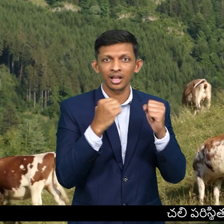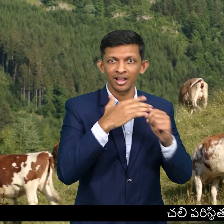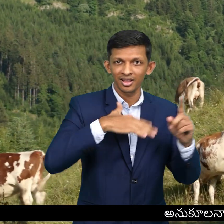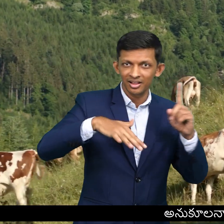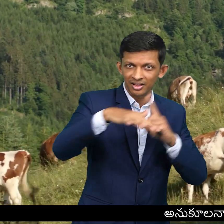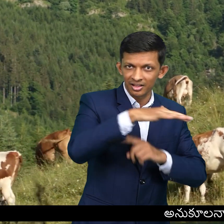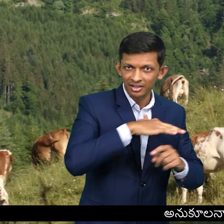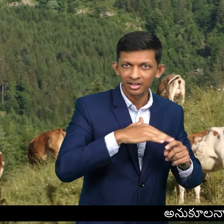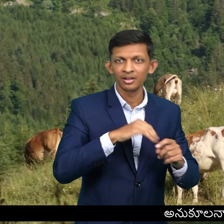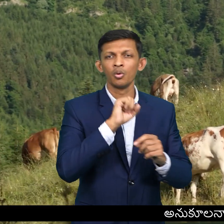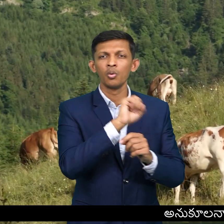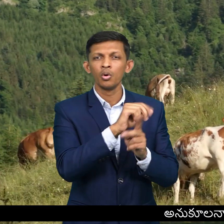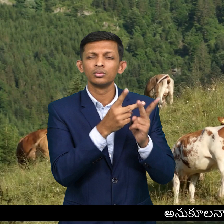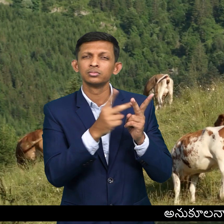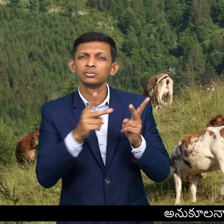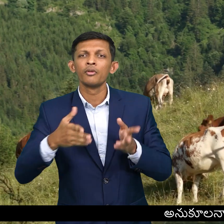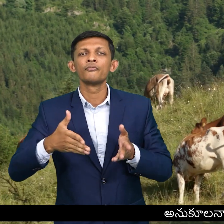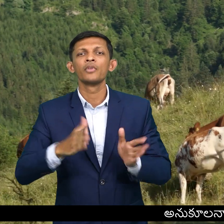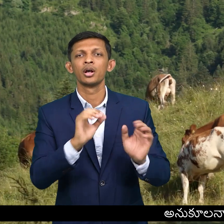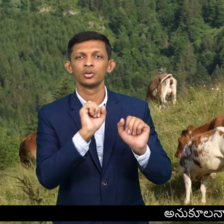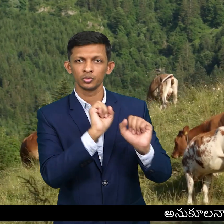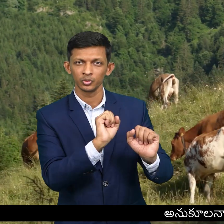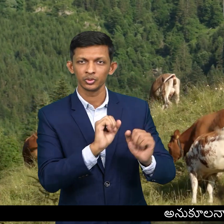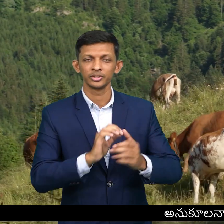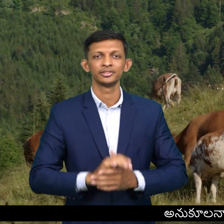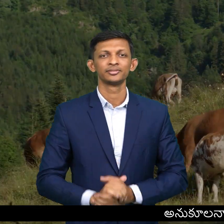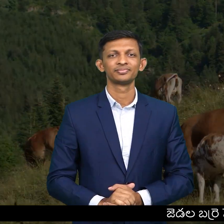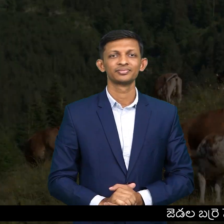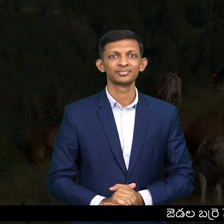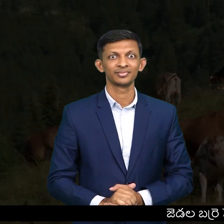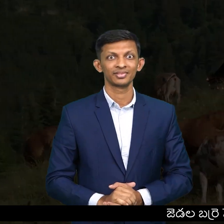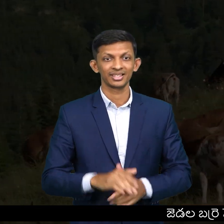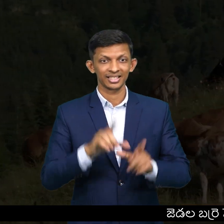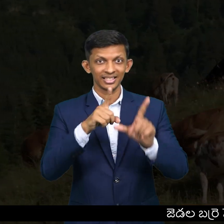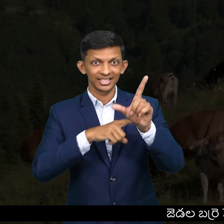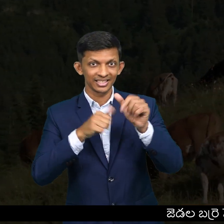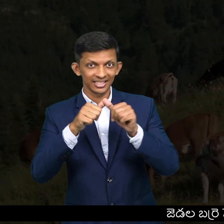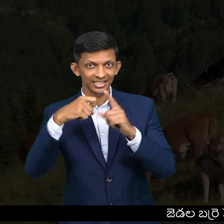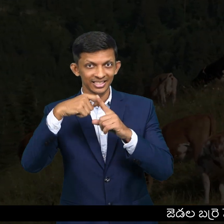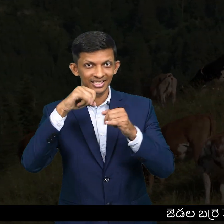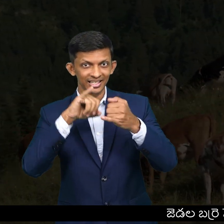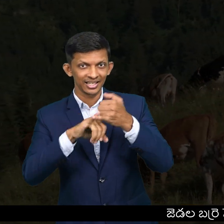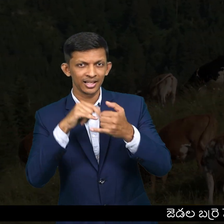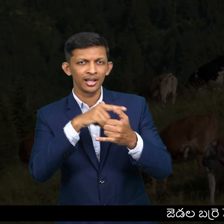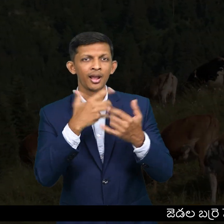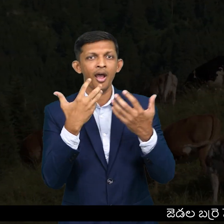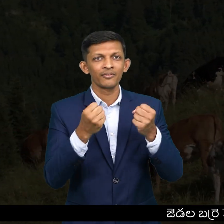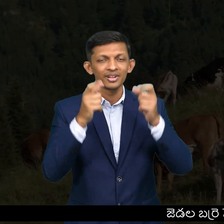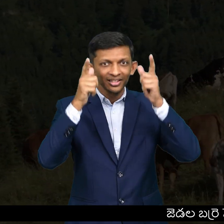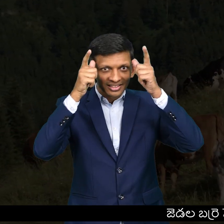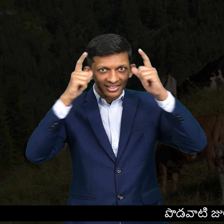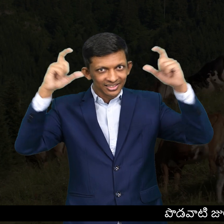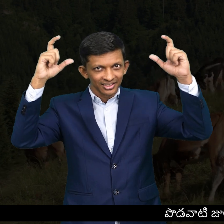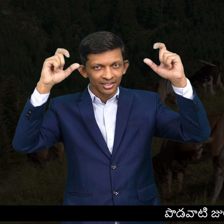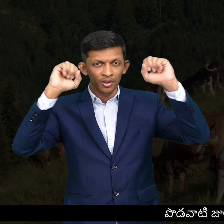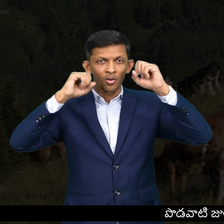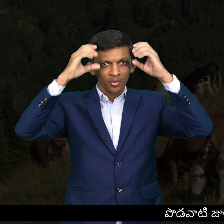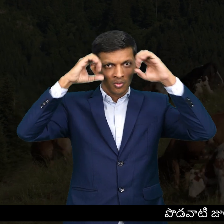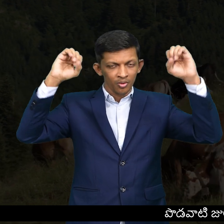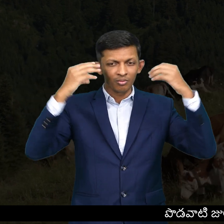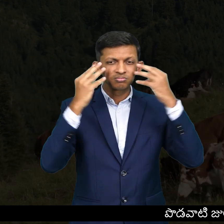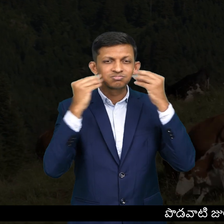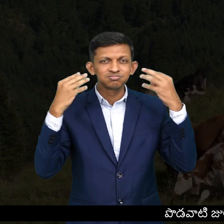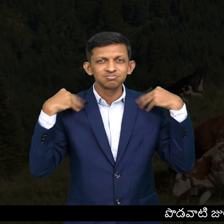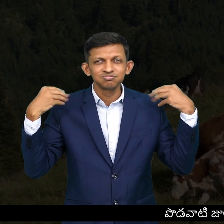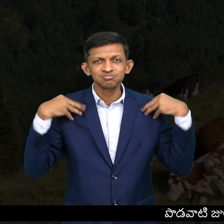అనుకూలంగా అనుకూలనాలు కలిగి ఉంటాయి. జడల బర్రె వెచ్చగా ఉంచడానికి పొడవాటి